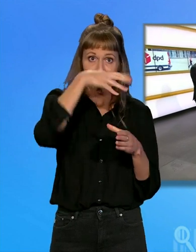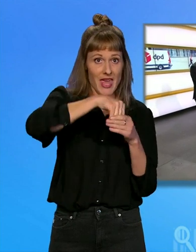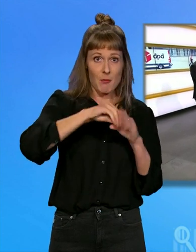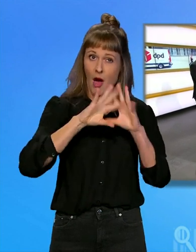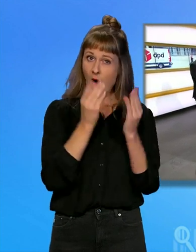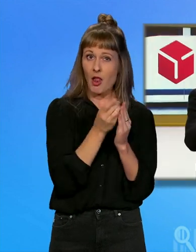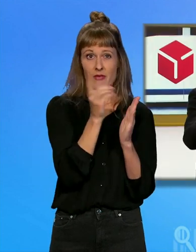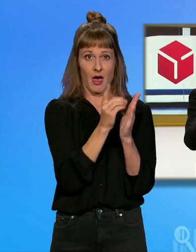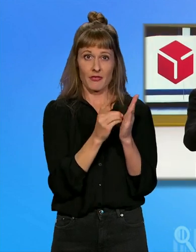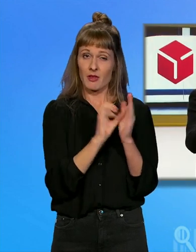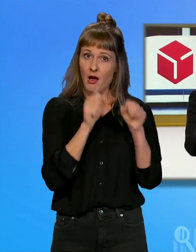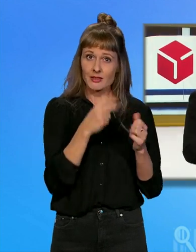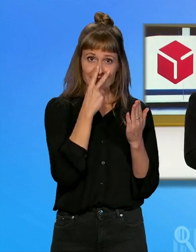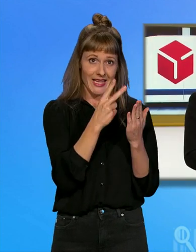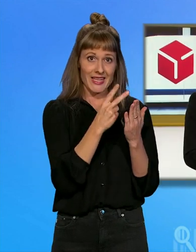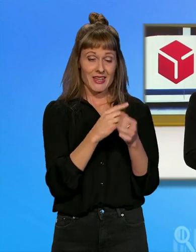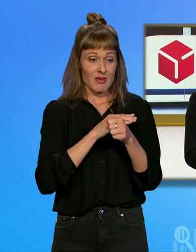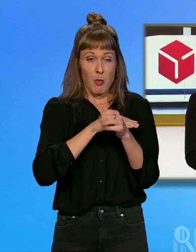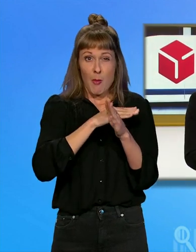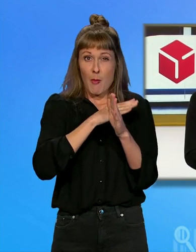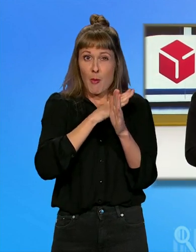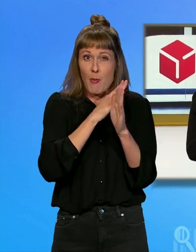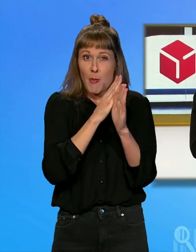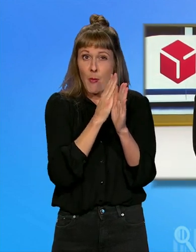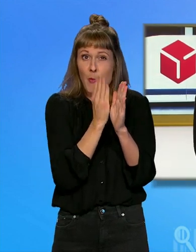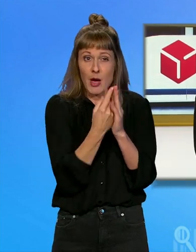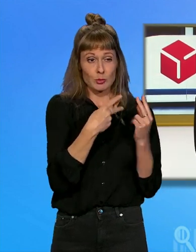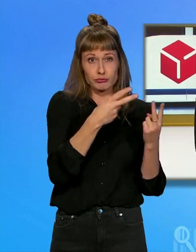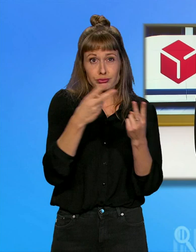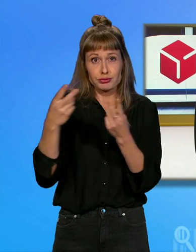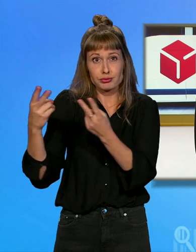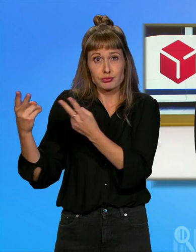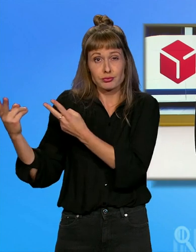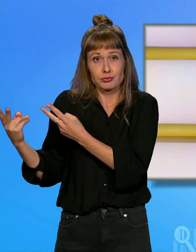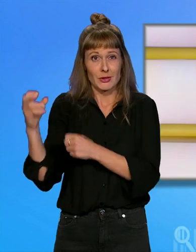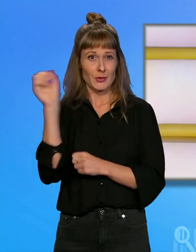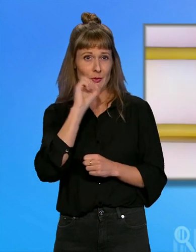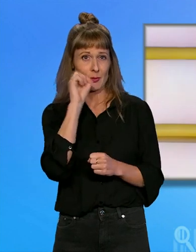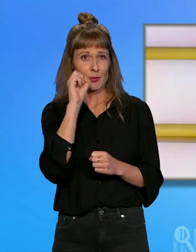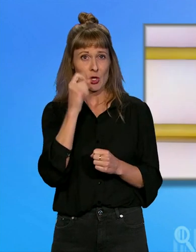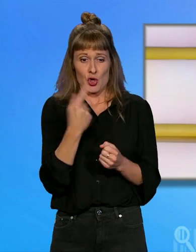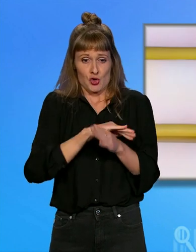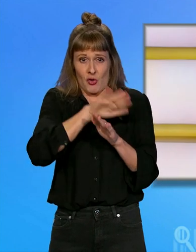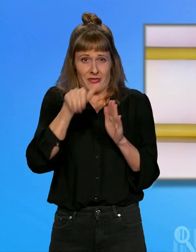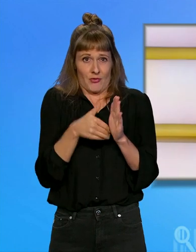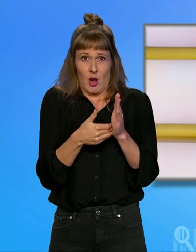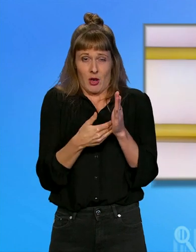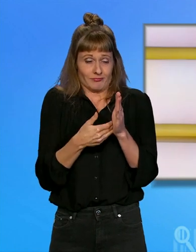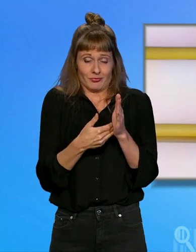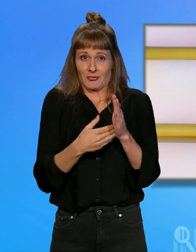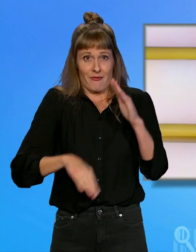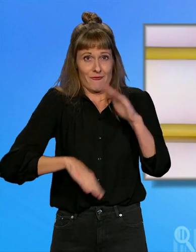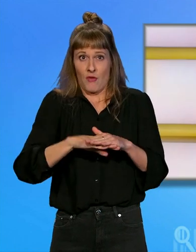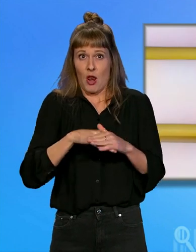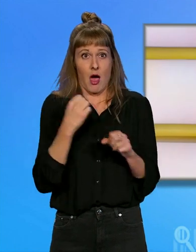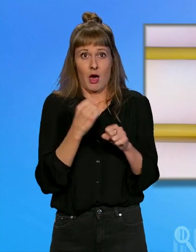für Minute, jedes Mal einen anderen Abgabeort für so ein Päckchen. Und das gibt schon eigentlich einen vollen Arbeitstag. Plus kommt noch dazu, dass man das